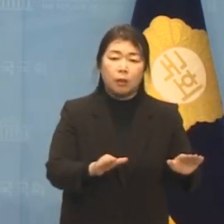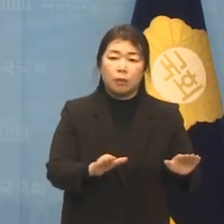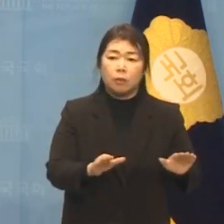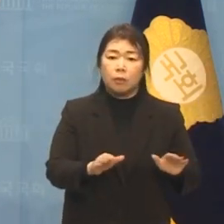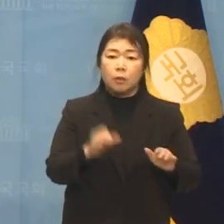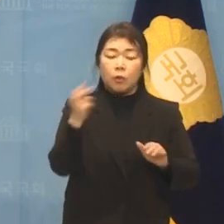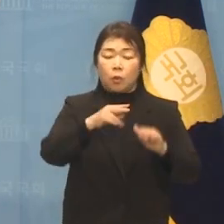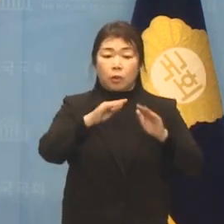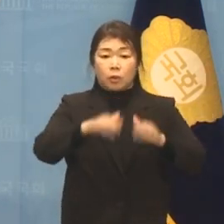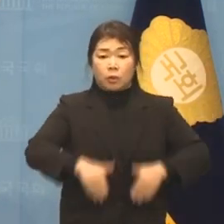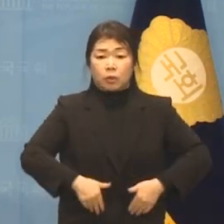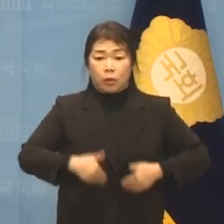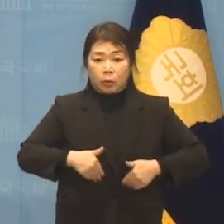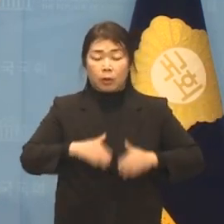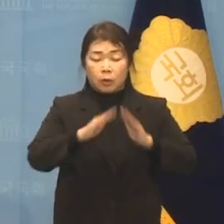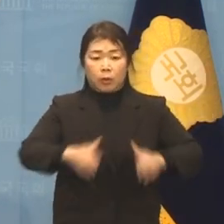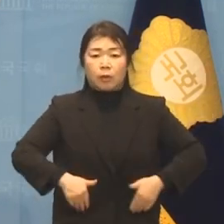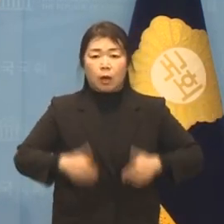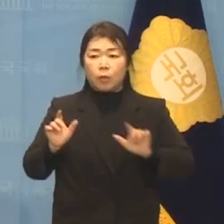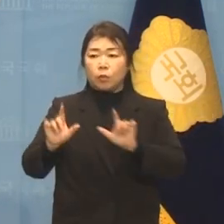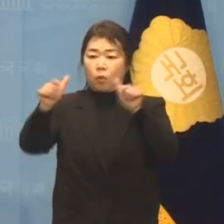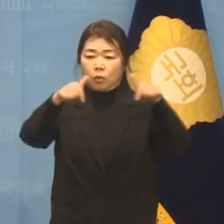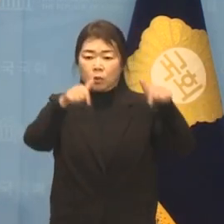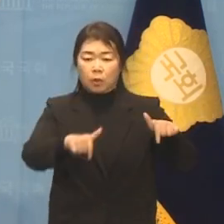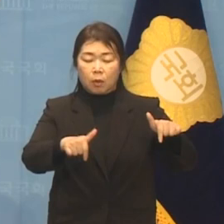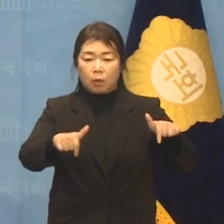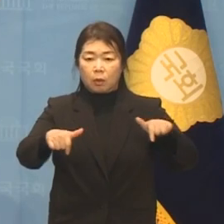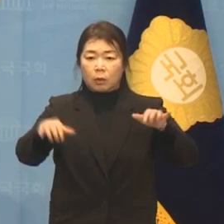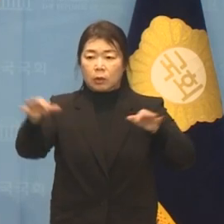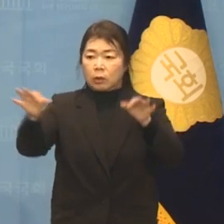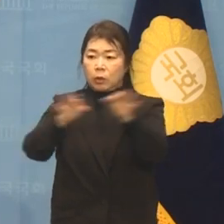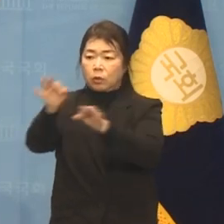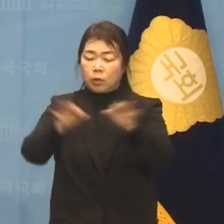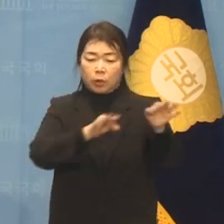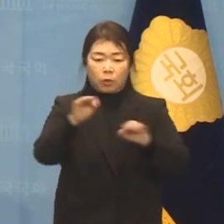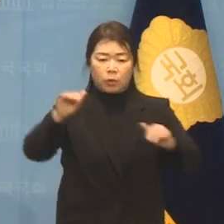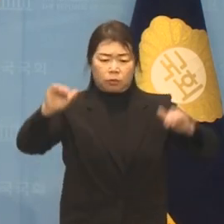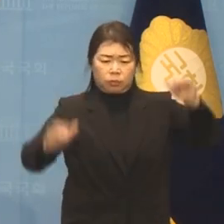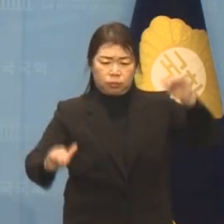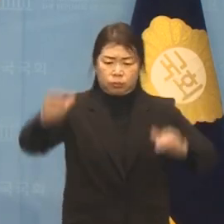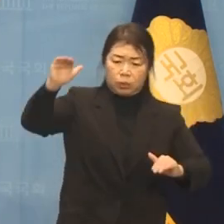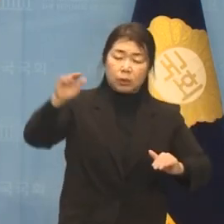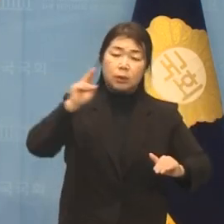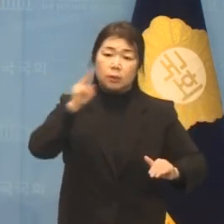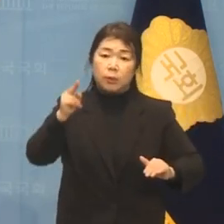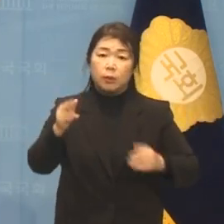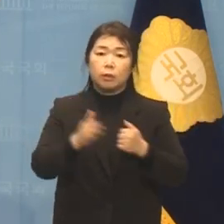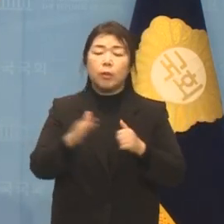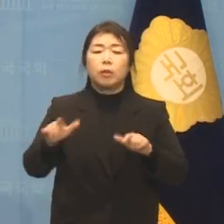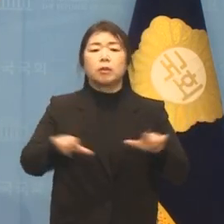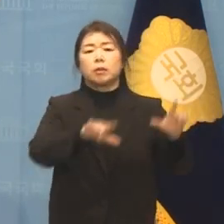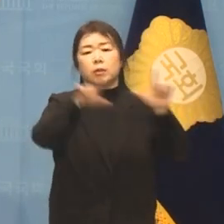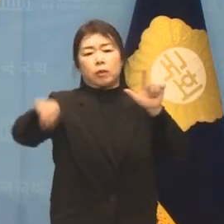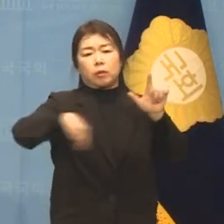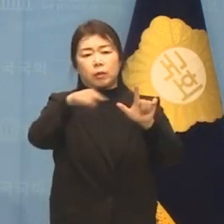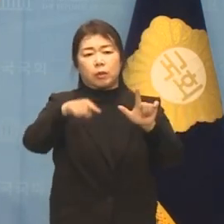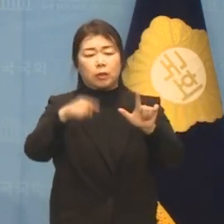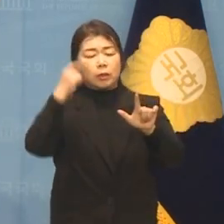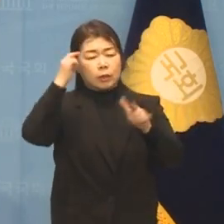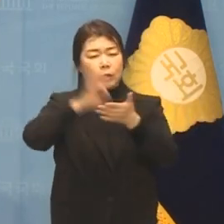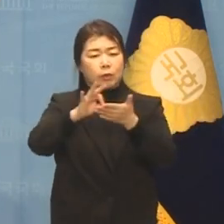간의 경제적, 정치적 불균형이 심화되고 있는 상황에서 지역 현실을 외면한